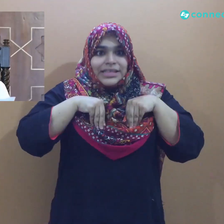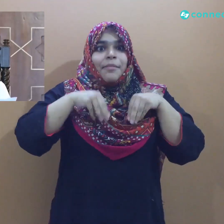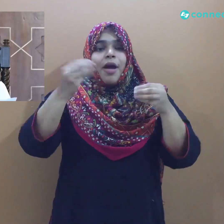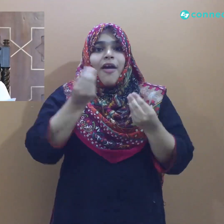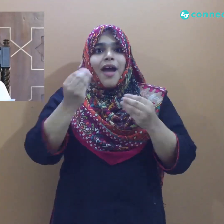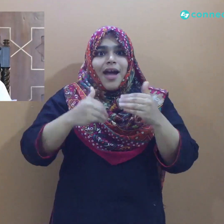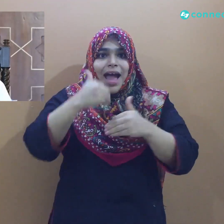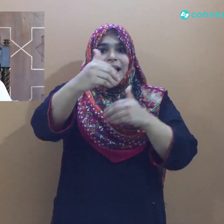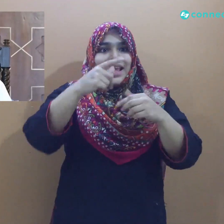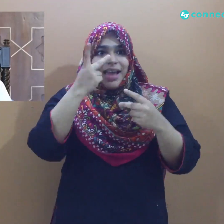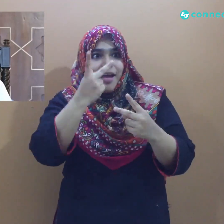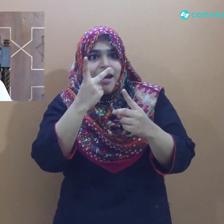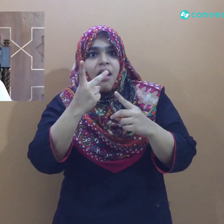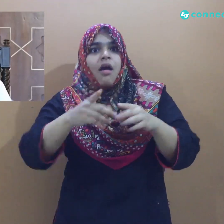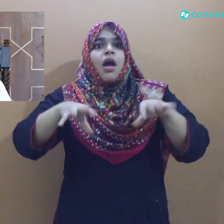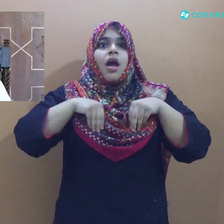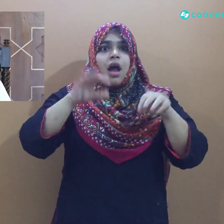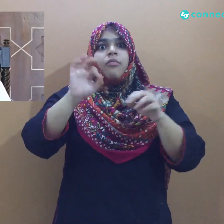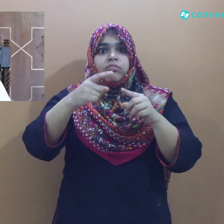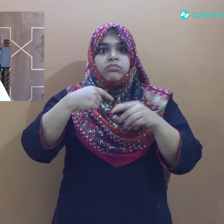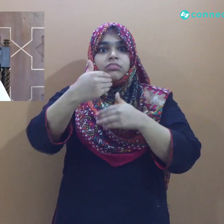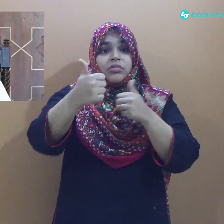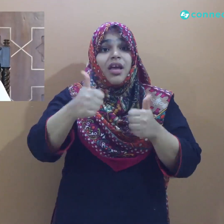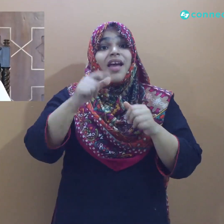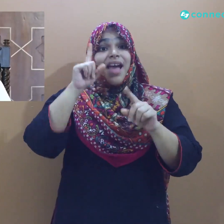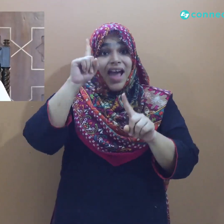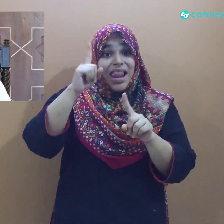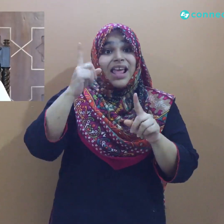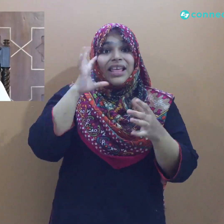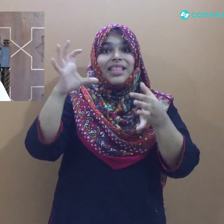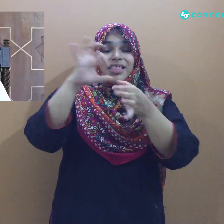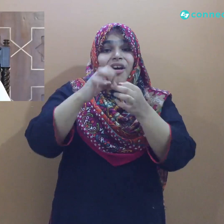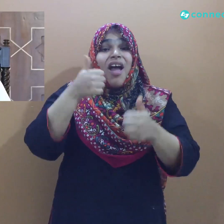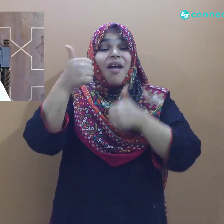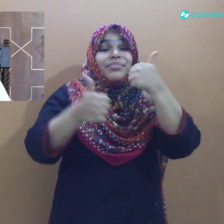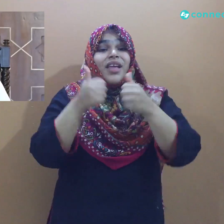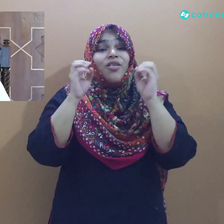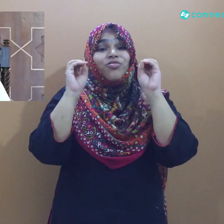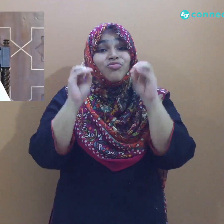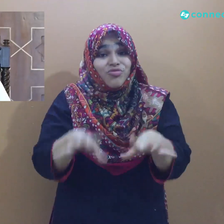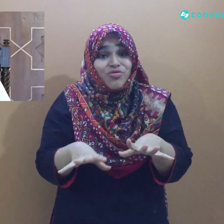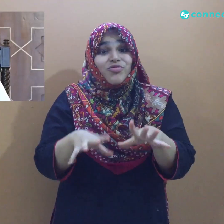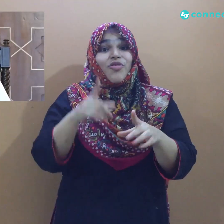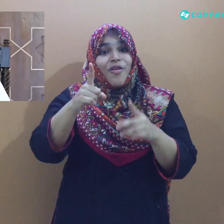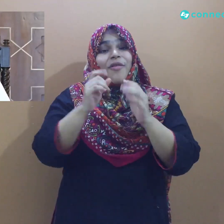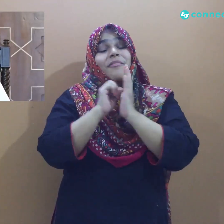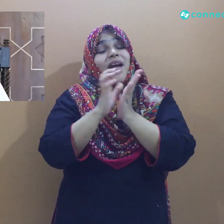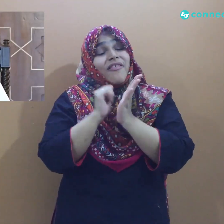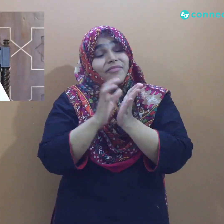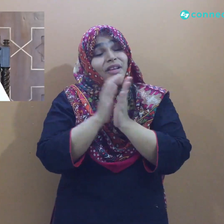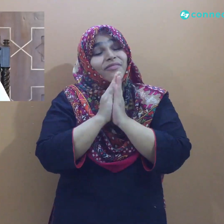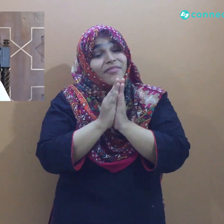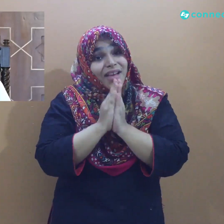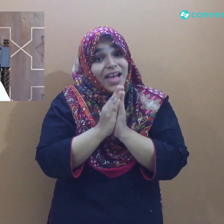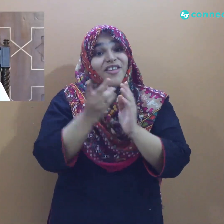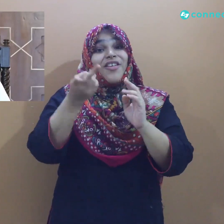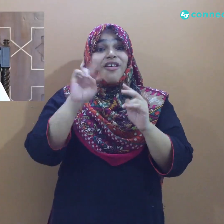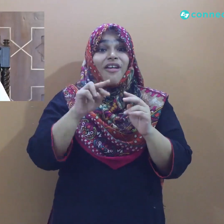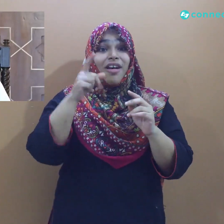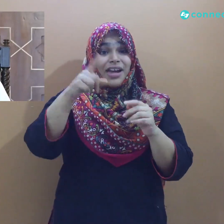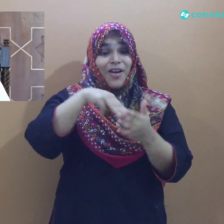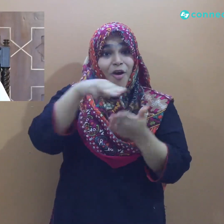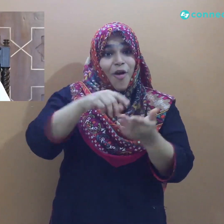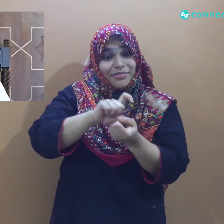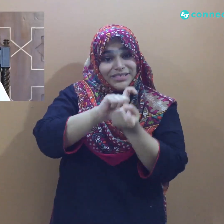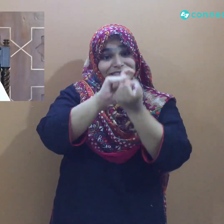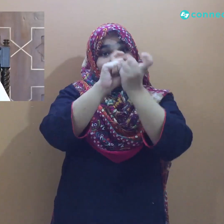کرے کہ یہ قوم جو ہے یہ اللہ تعالیٰ کی آزمائشوں کے ساتھ گزرتی ہوئی، معافیاں مانگتی ہوئی ایک اچھی